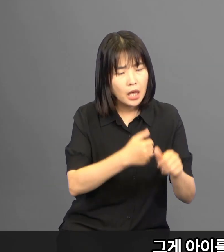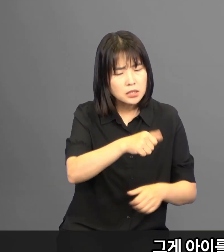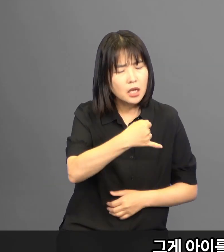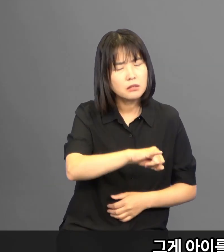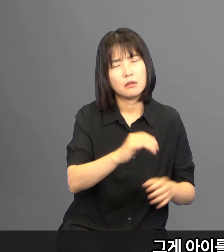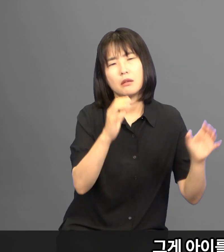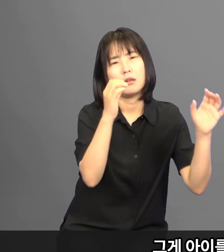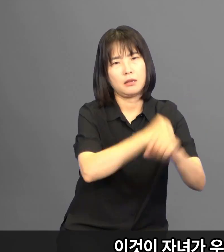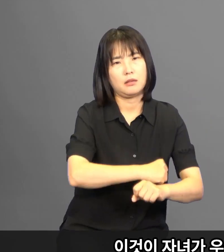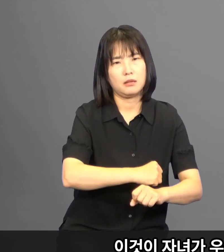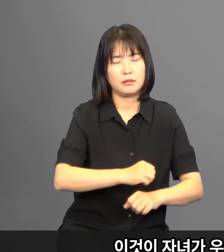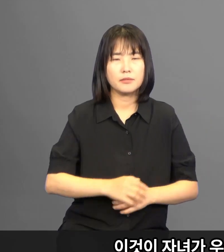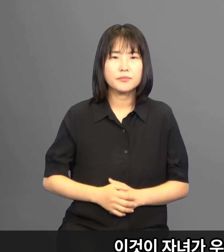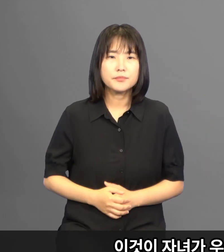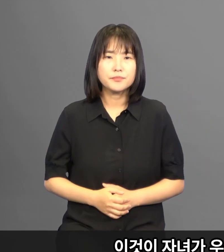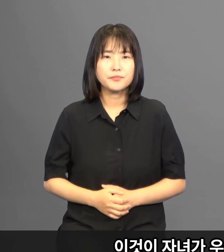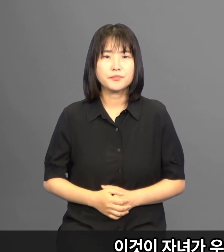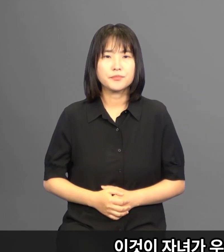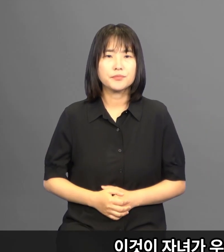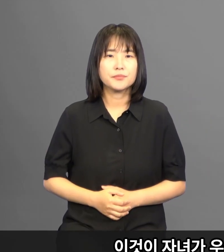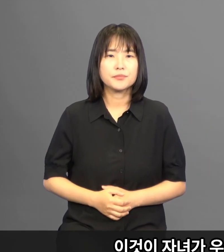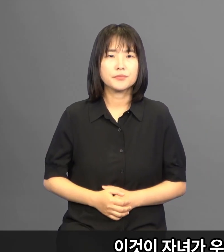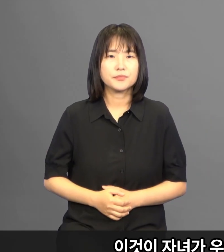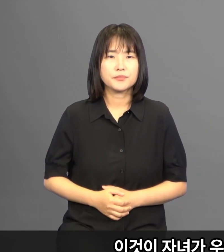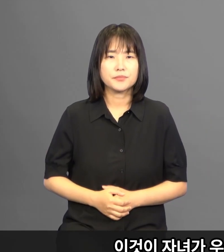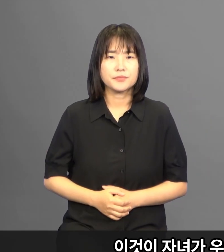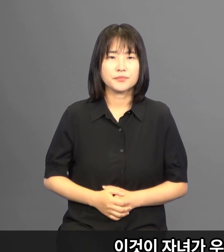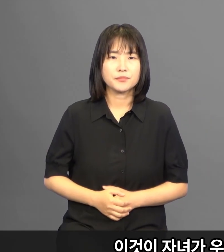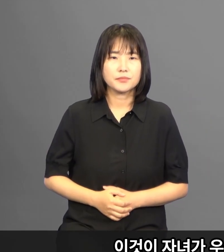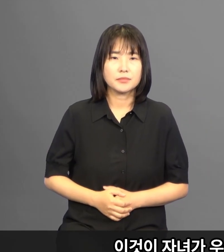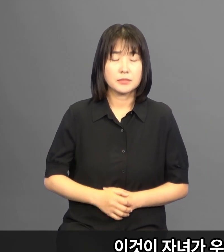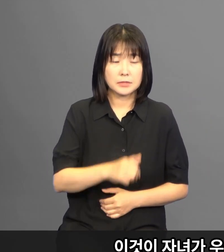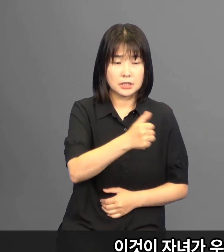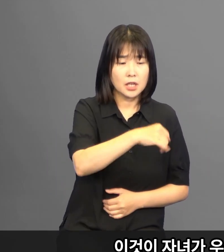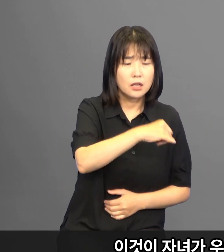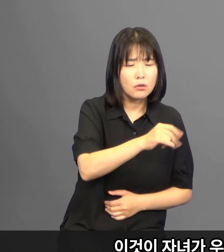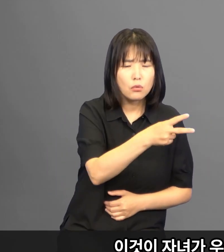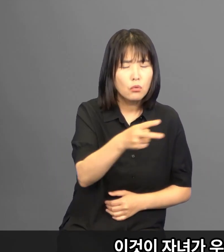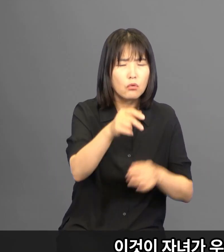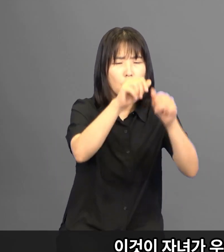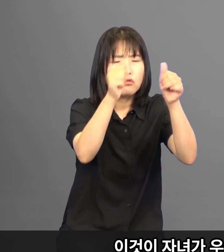거예요. 자, 이것이 자녀가 우상이 되었기